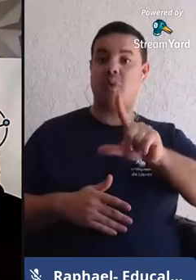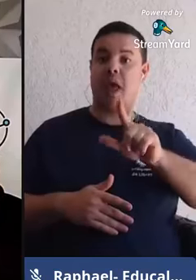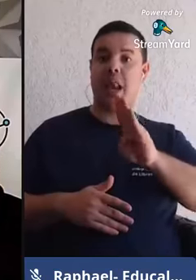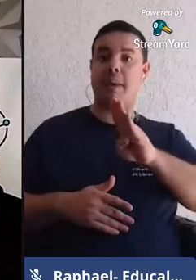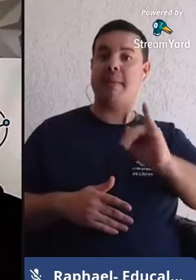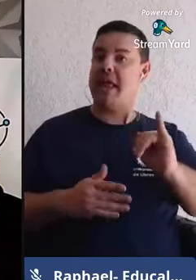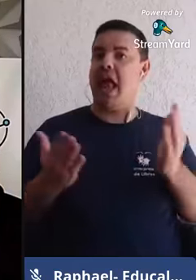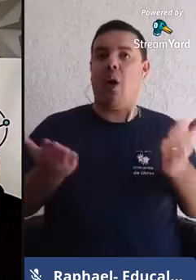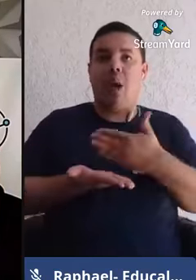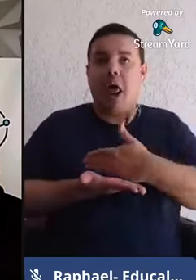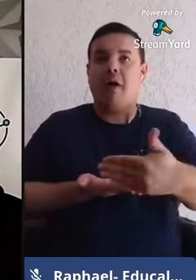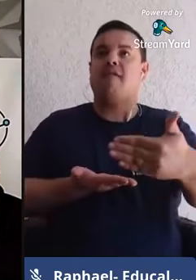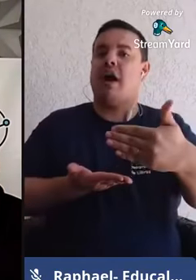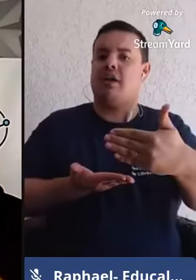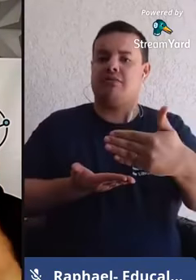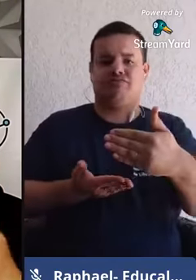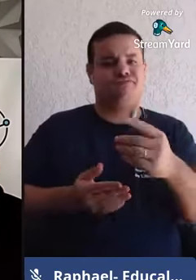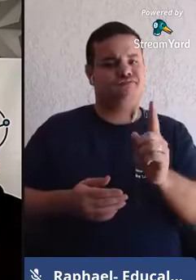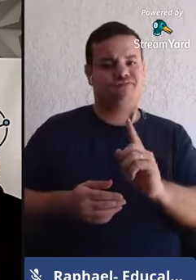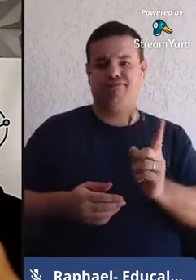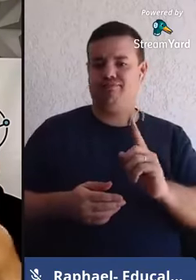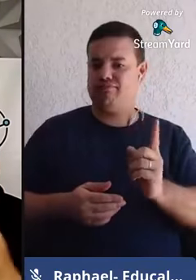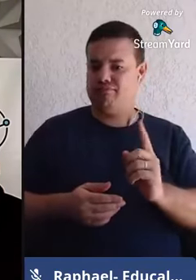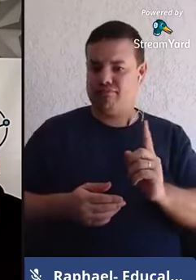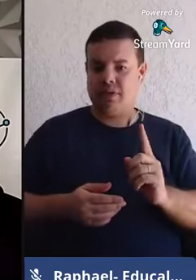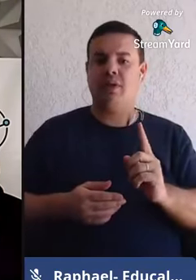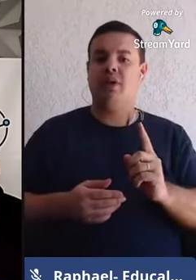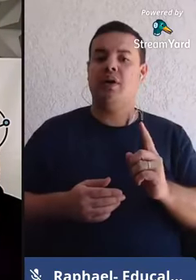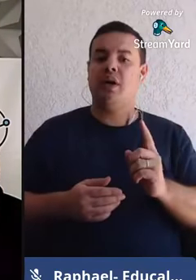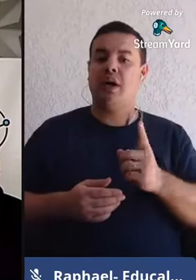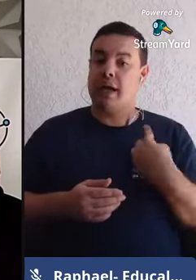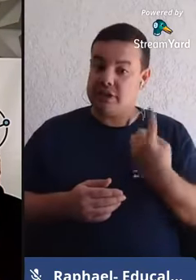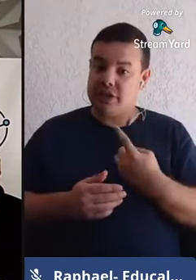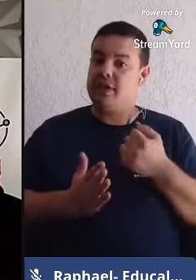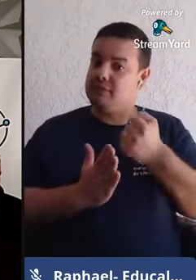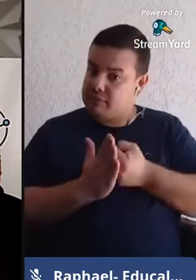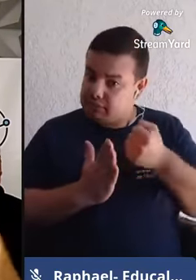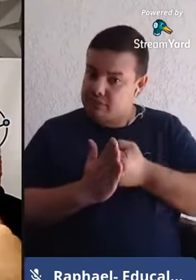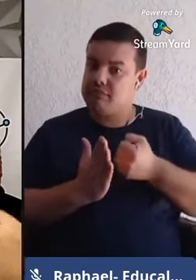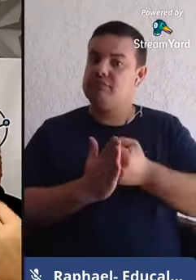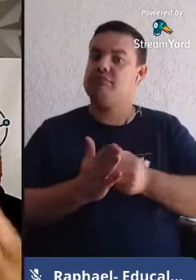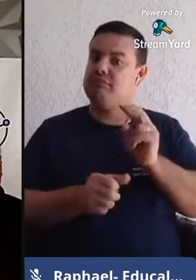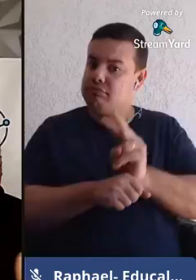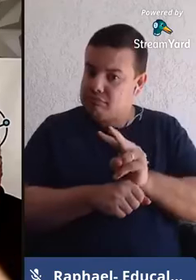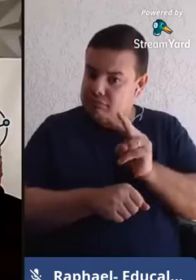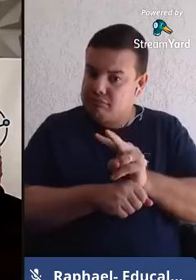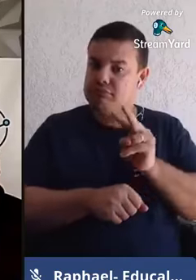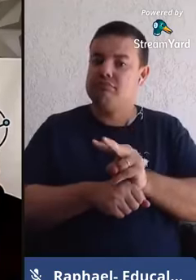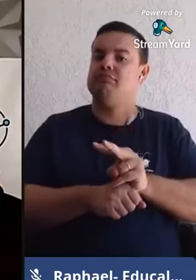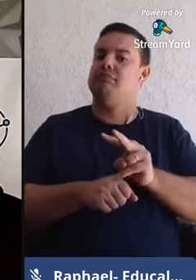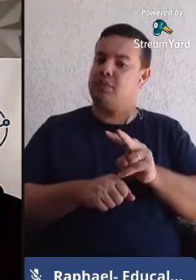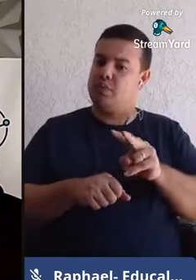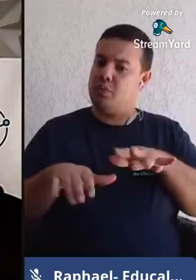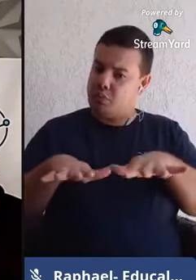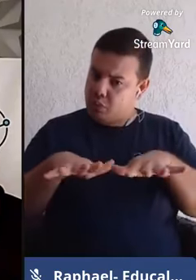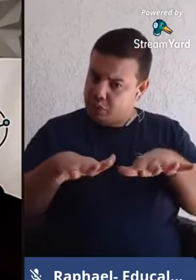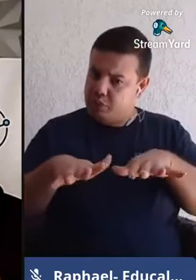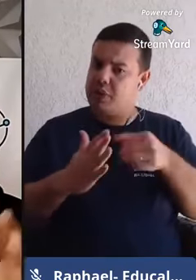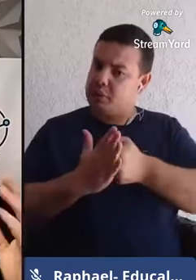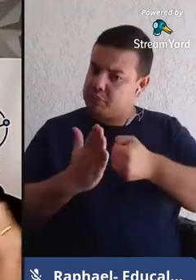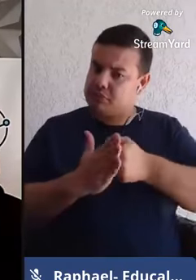assim. Né? Se for cobrado, se a gente não estiver em cima, se a militância não continuar fazendo o seu papel, as